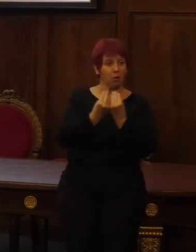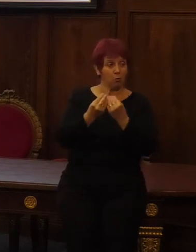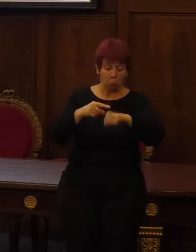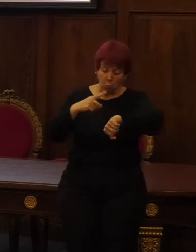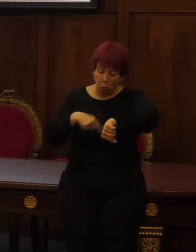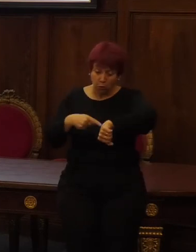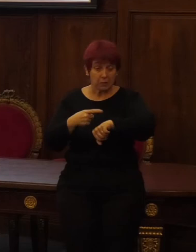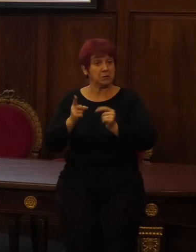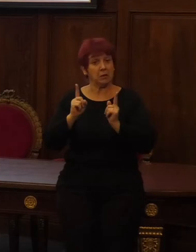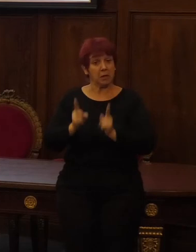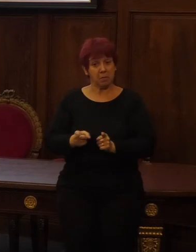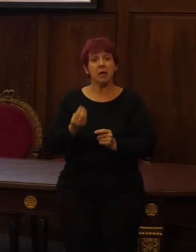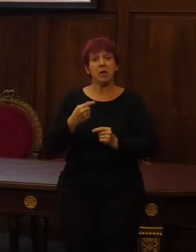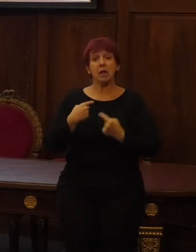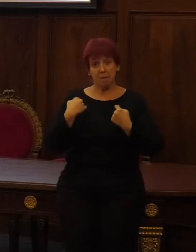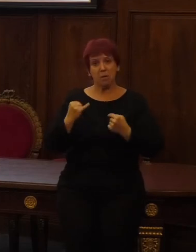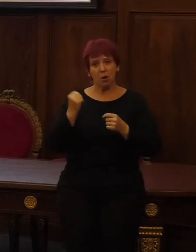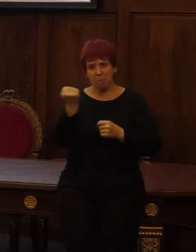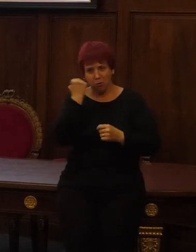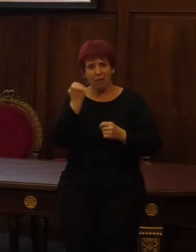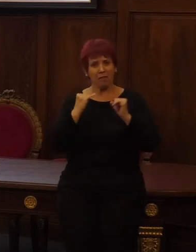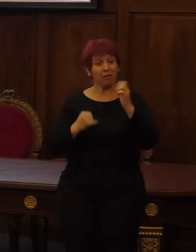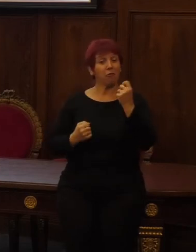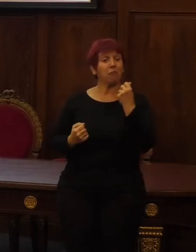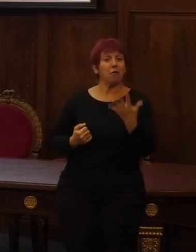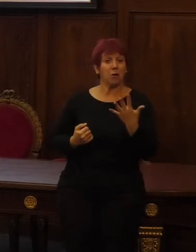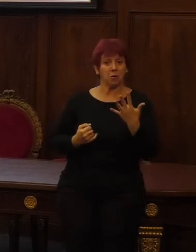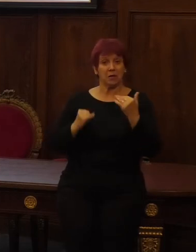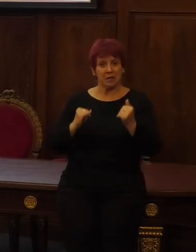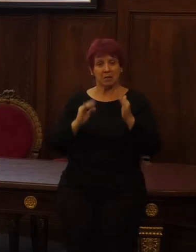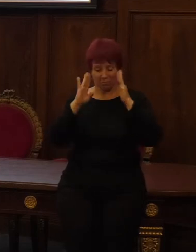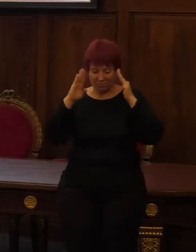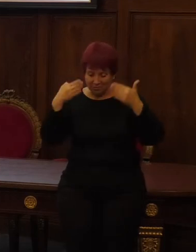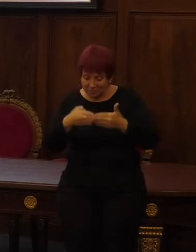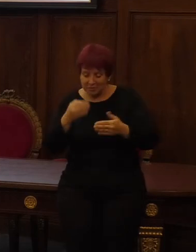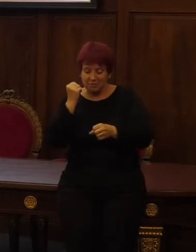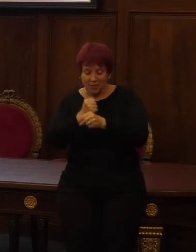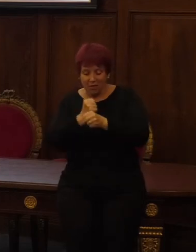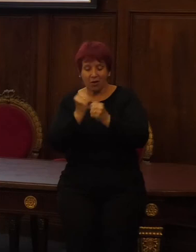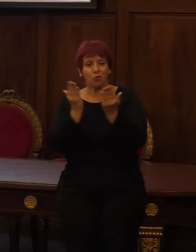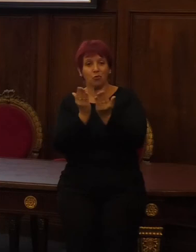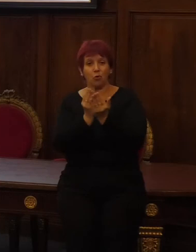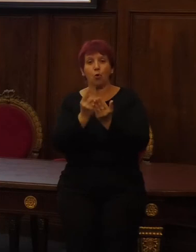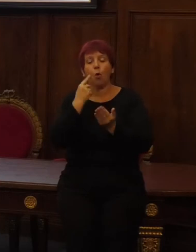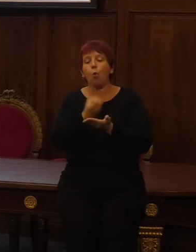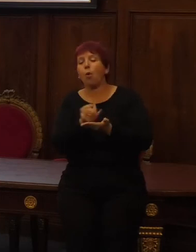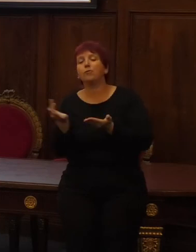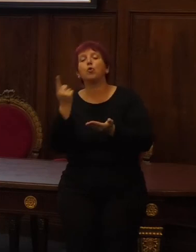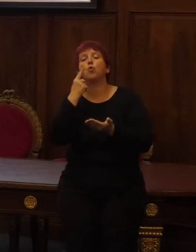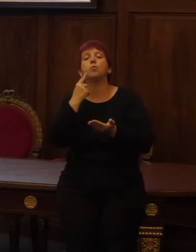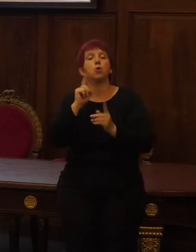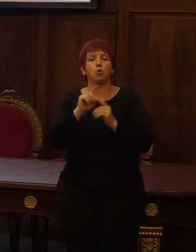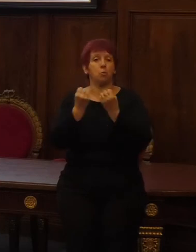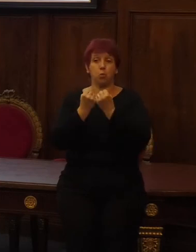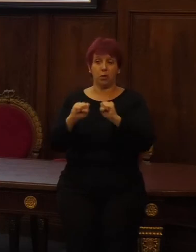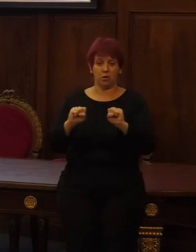horas, pero eso también es valorar las dedicaciones totales que tenemos hoy, que no puedo dar los números que gracias